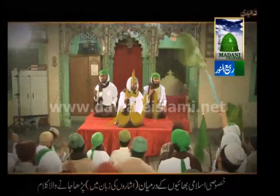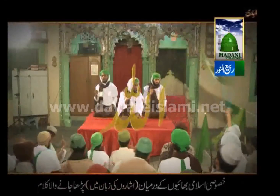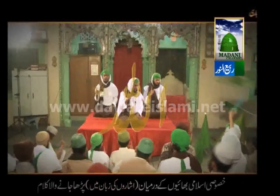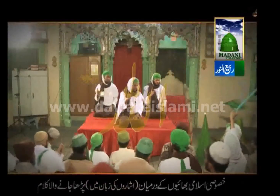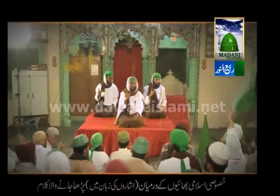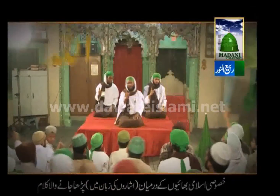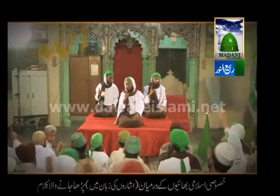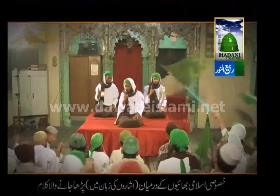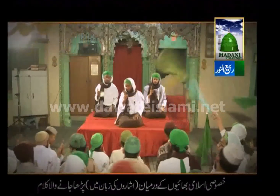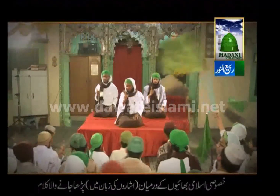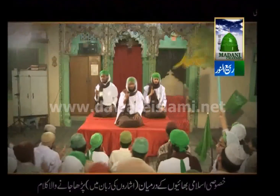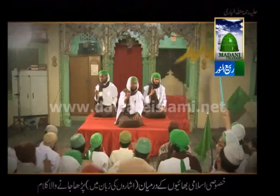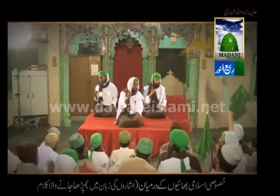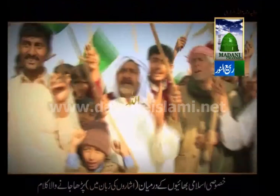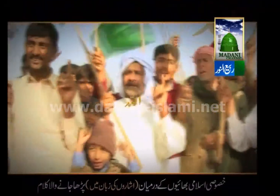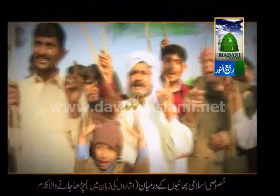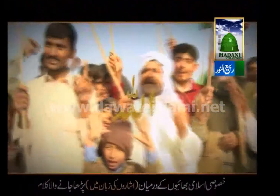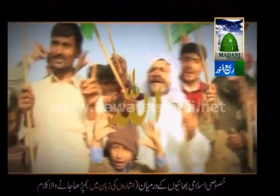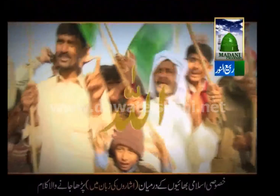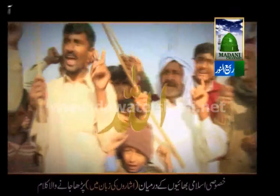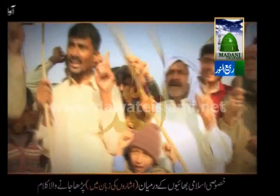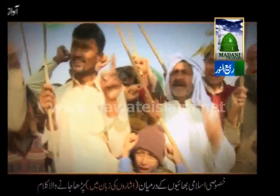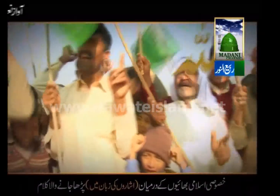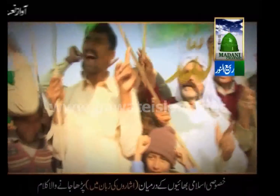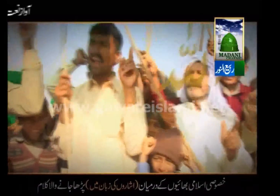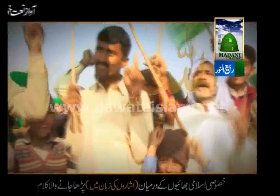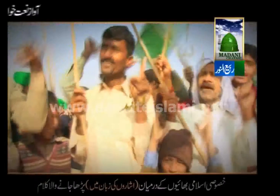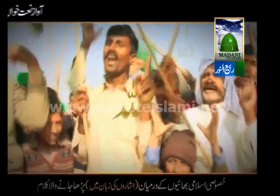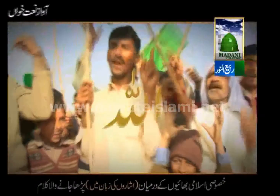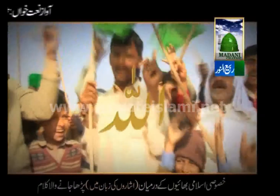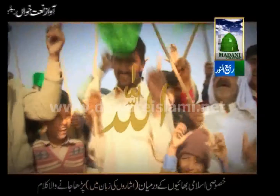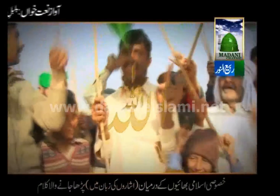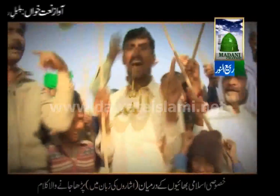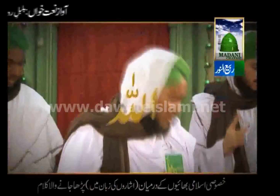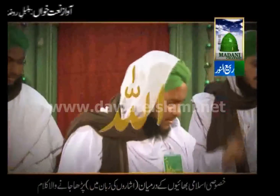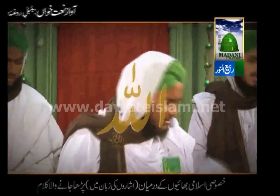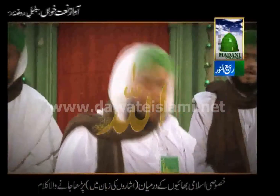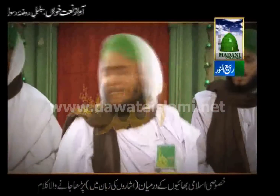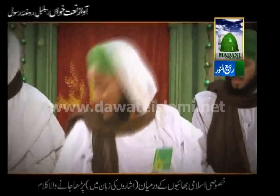اللہ اللہ اللہ اللہ